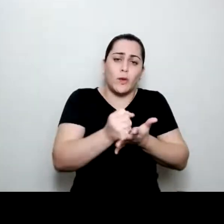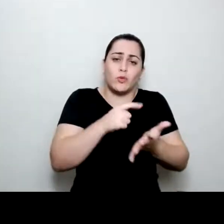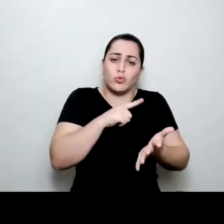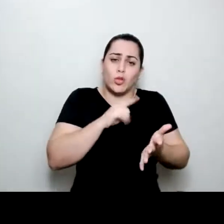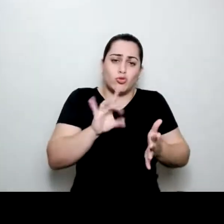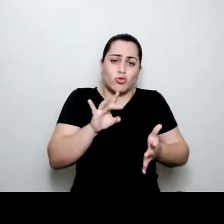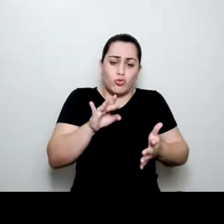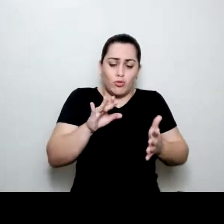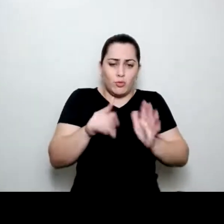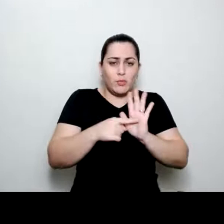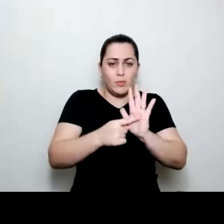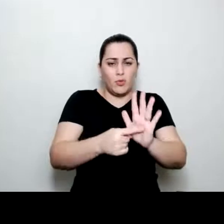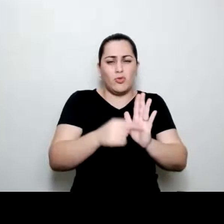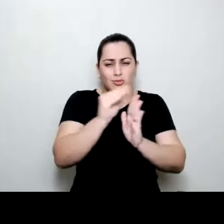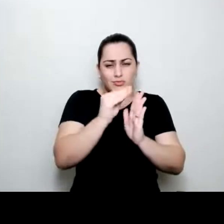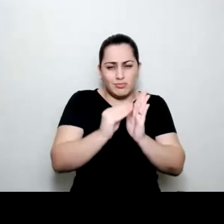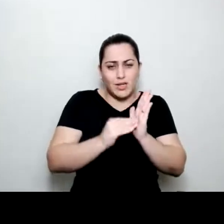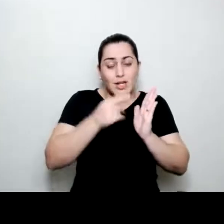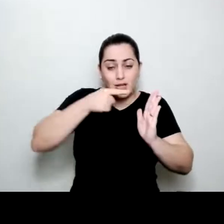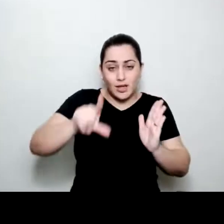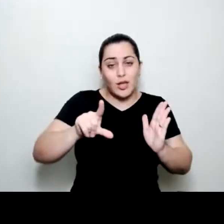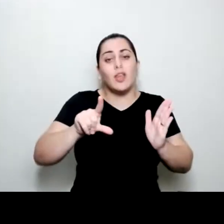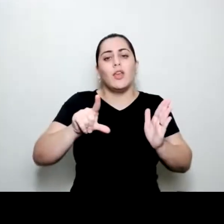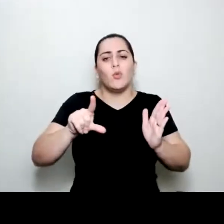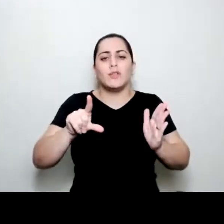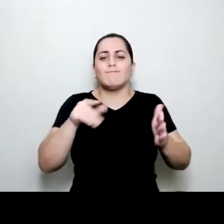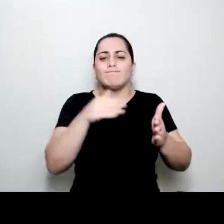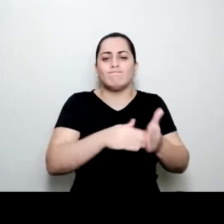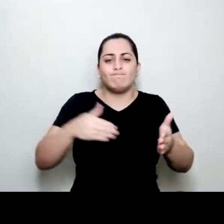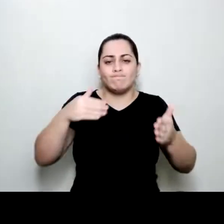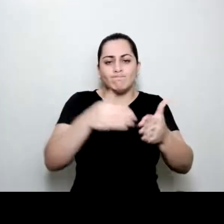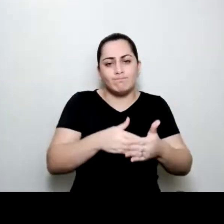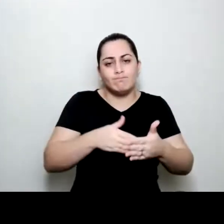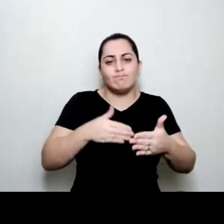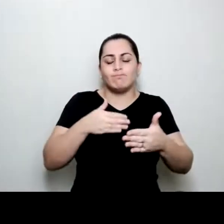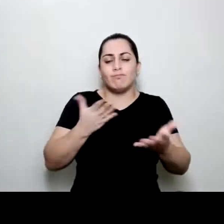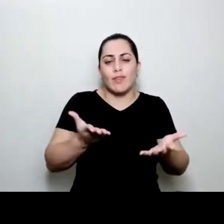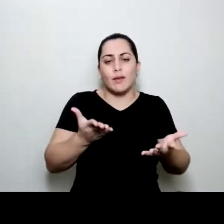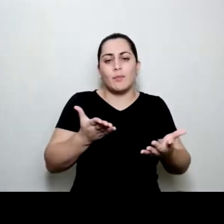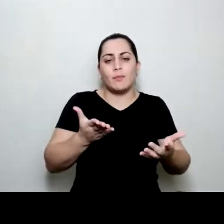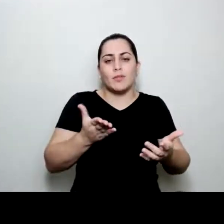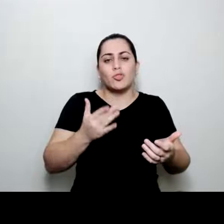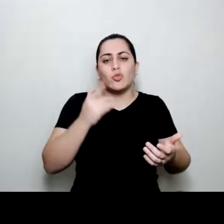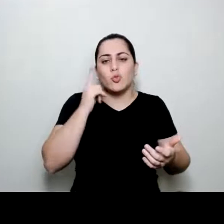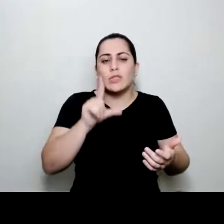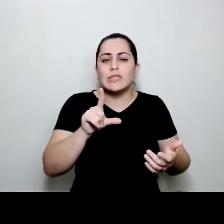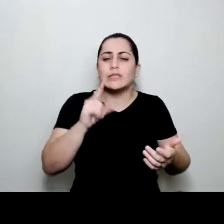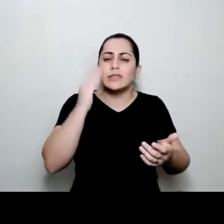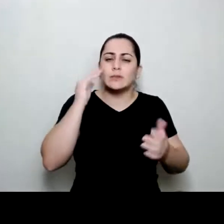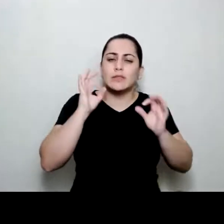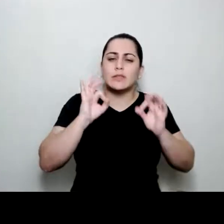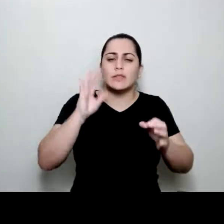essas línguas, são documentos que são limitados do ponto de vista da confiabilidade,